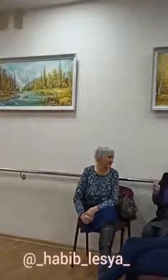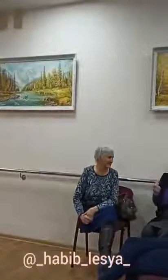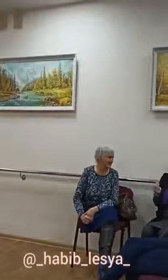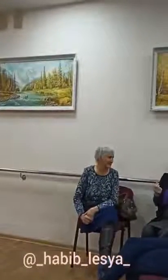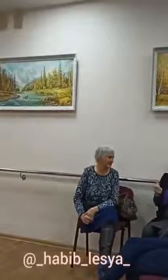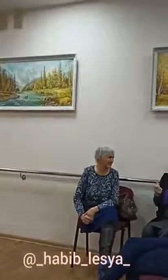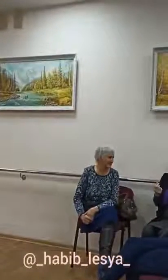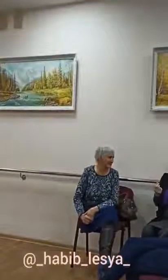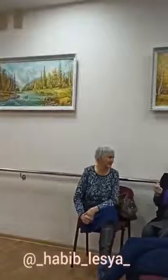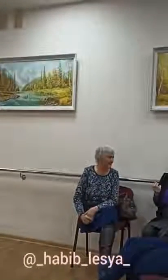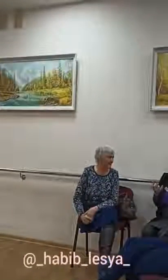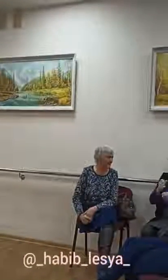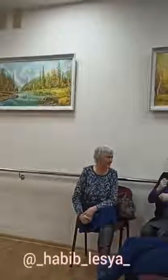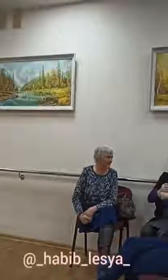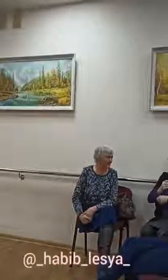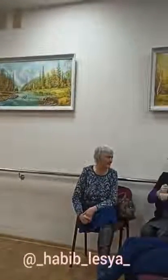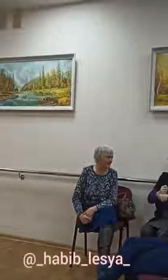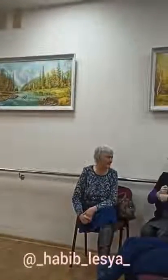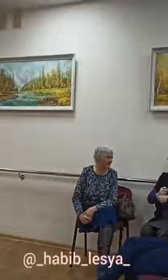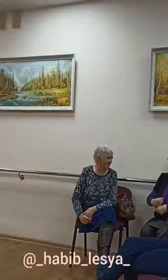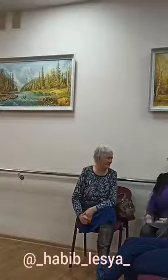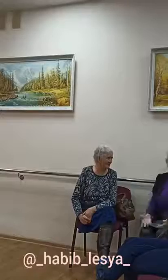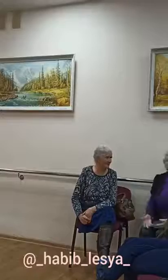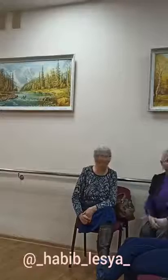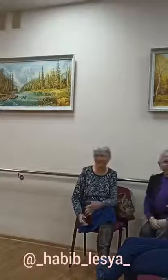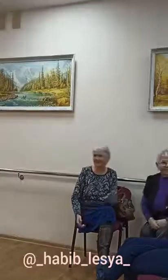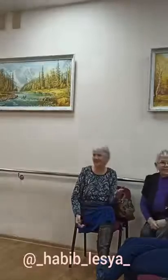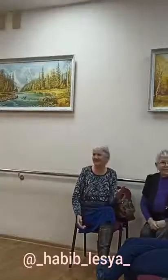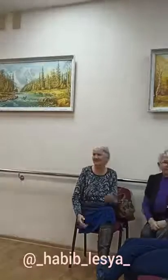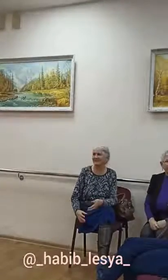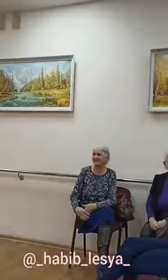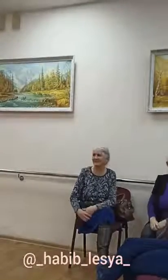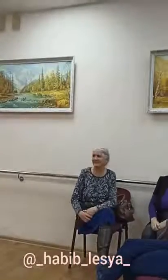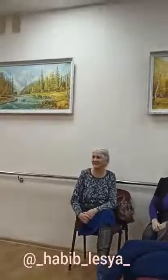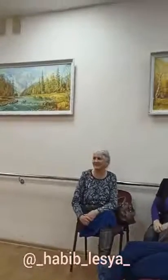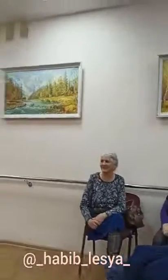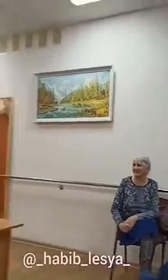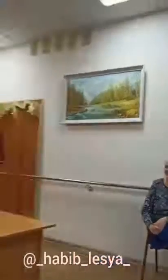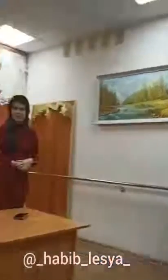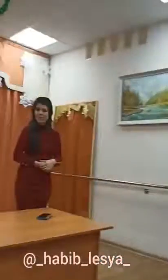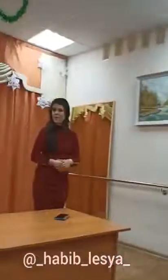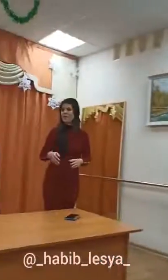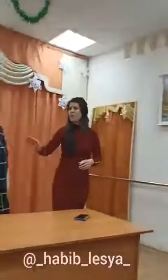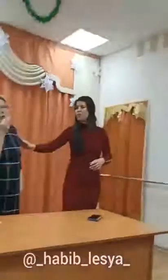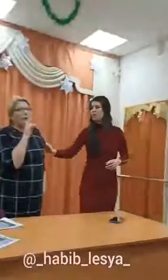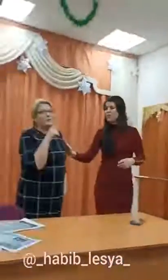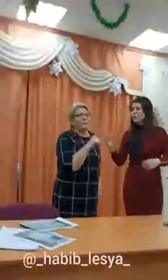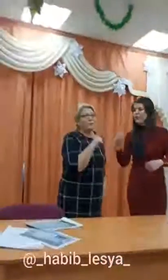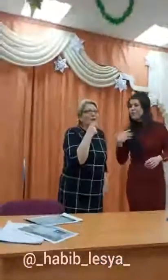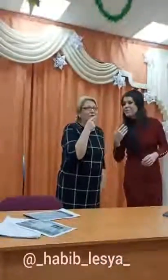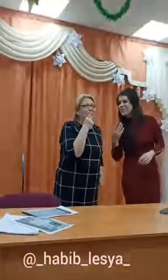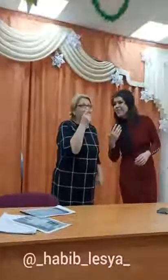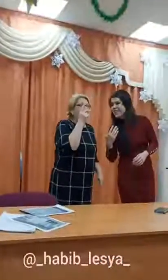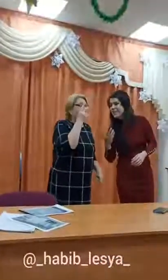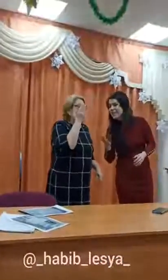Да. Ну, У нас мышление